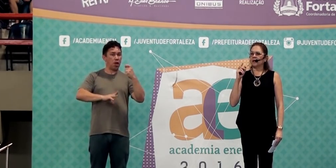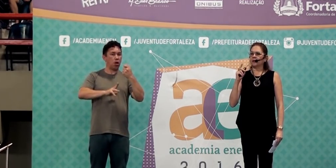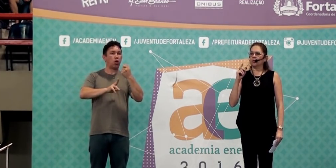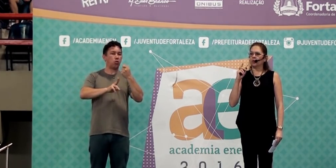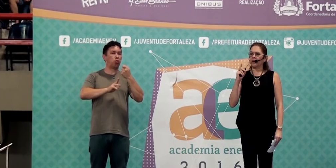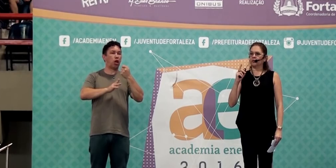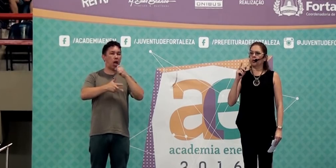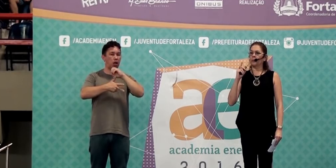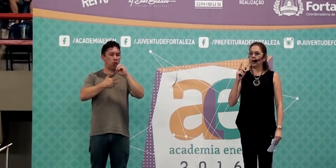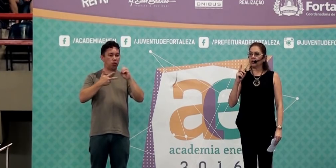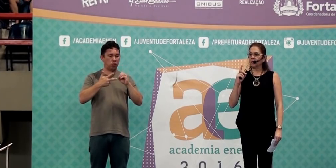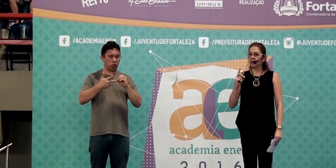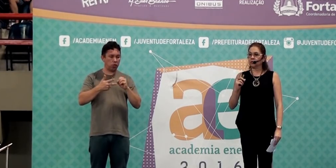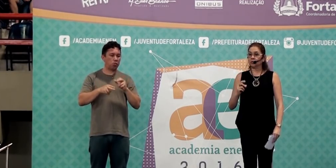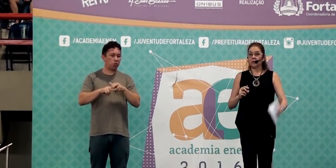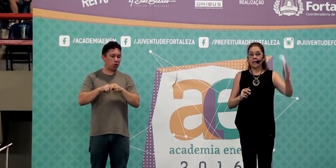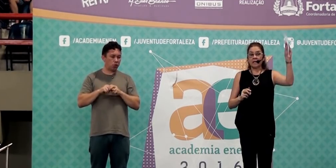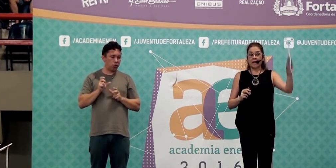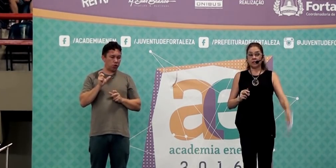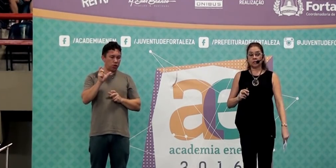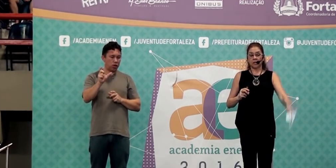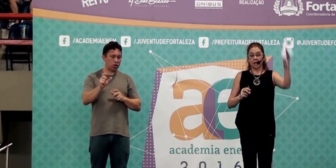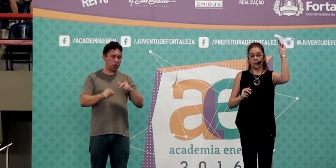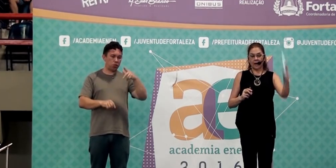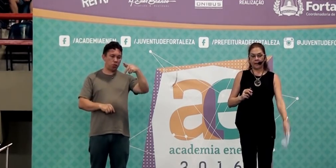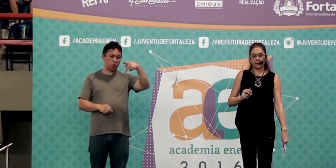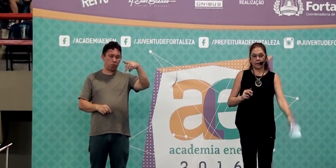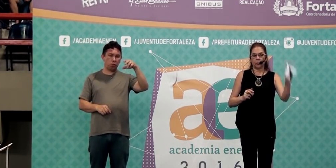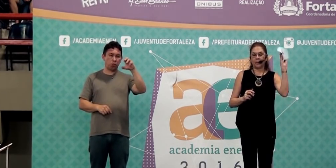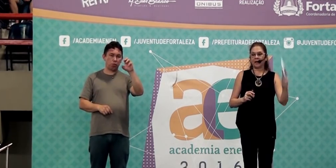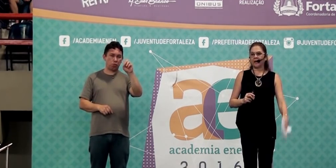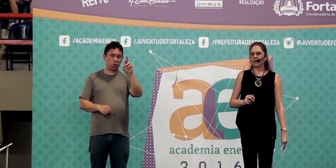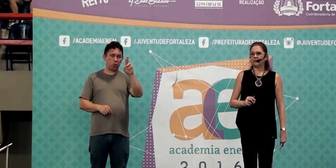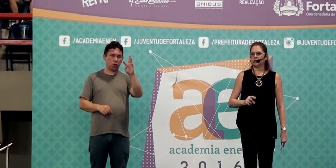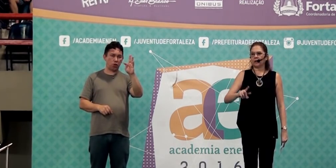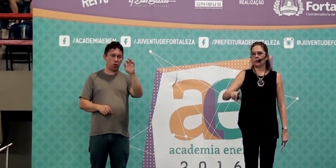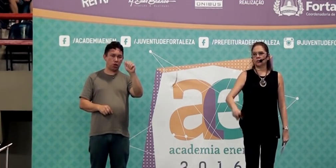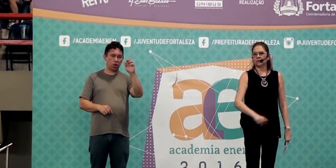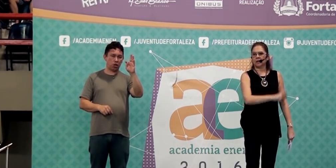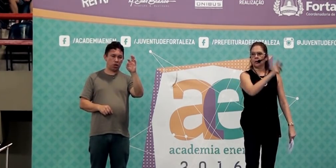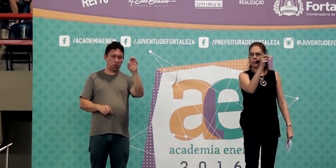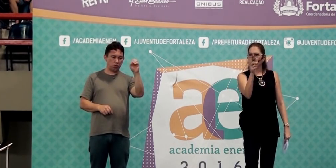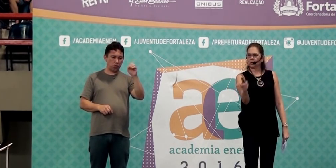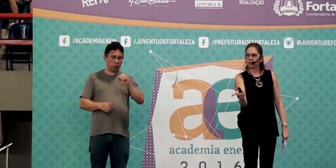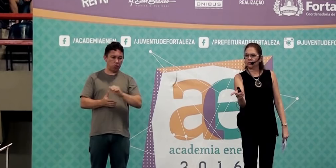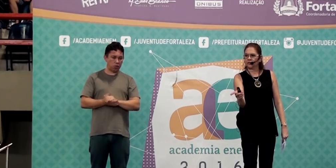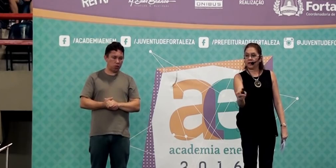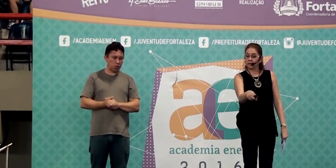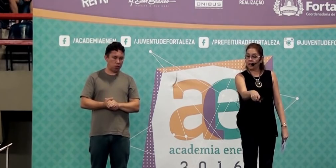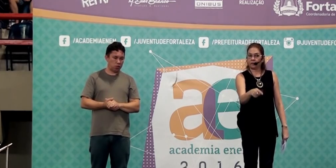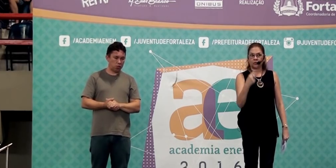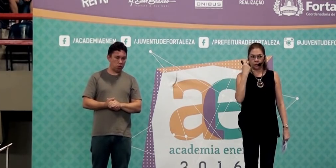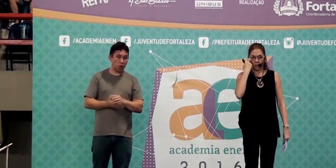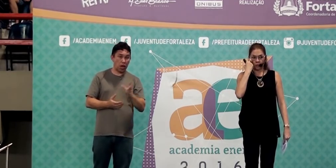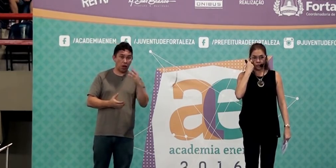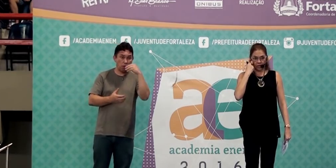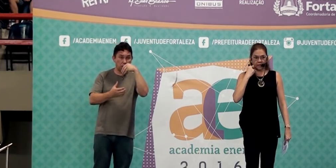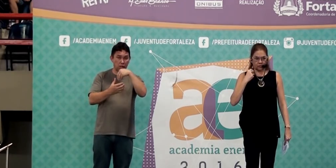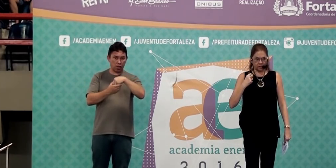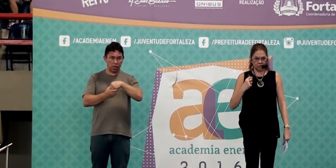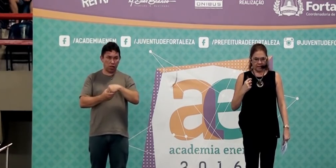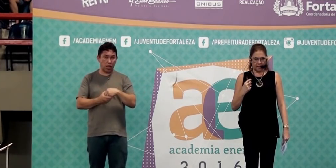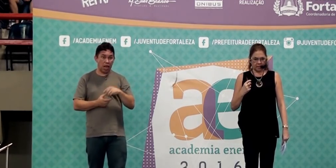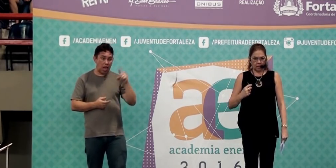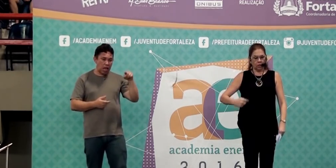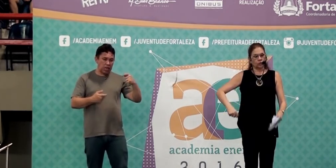eles usaram o conector portanto e eles não abrem o parágrafo da conclusão. O portanto fica dentro, do